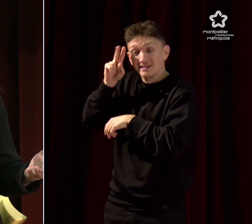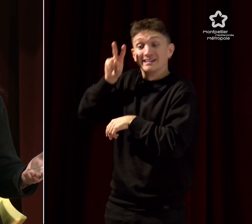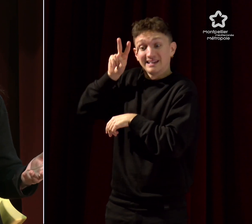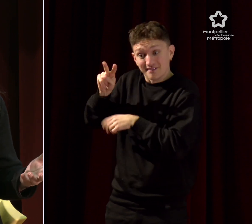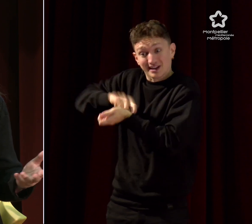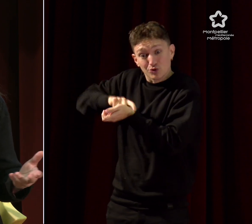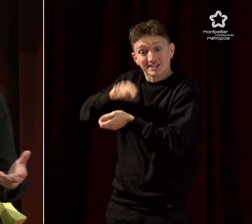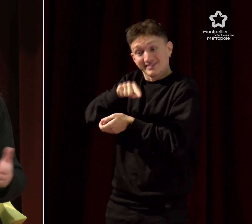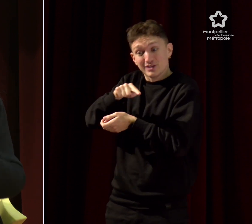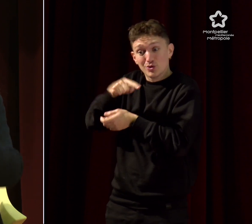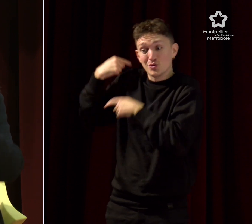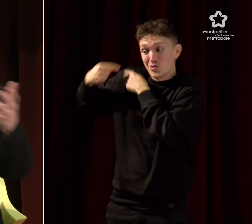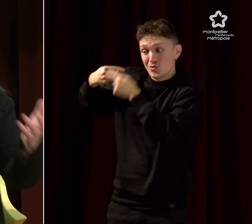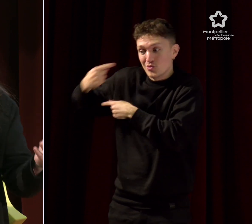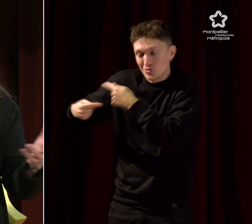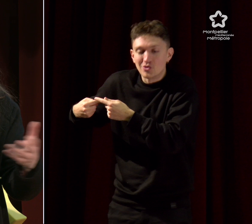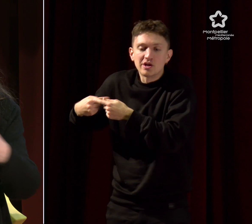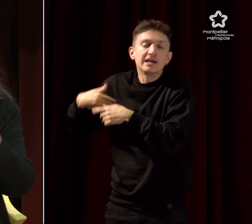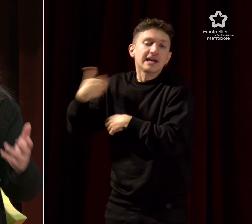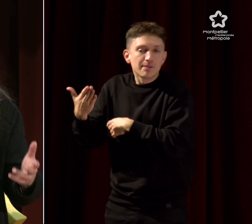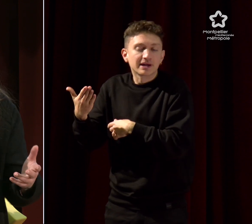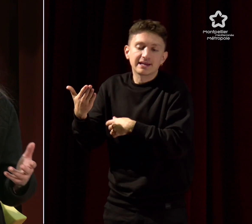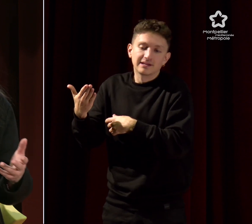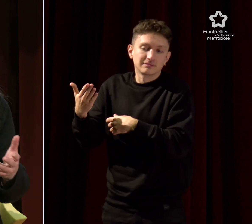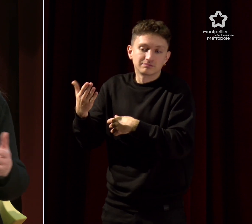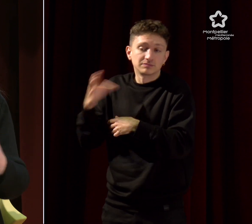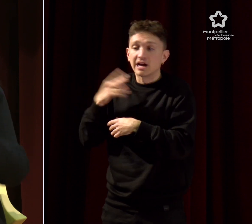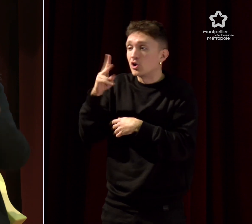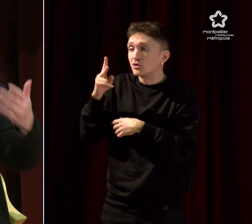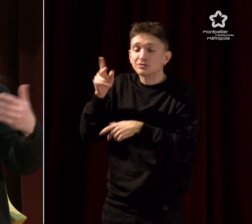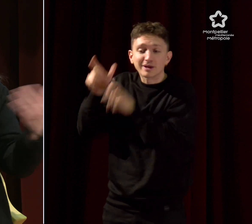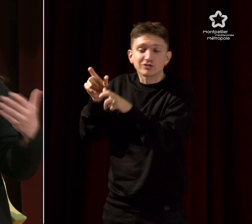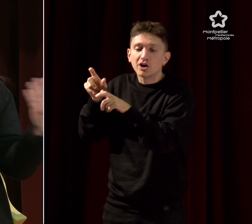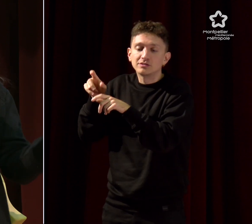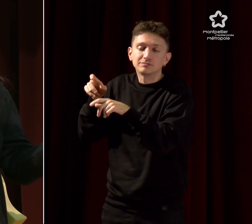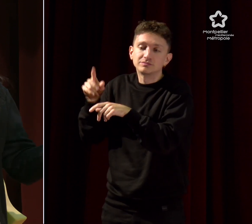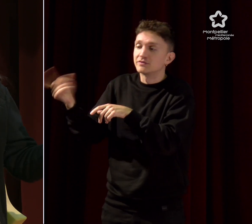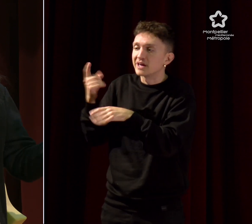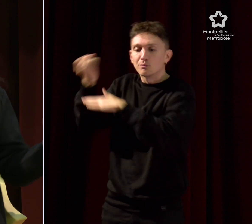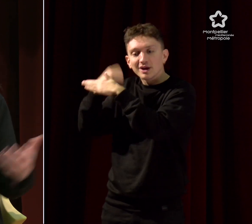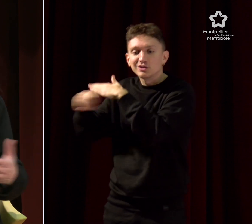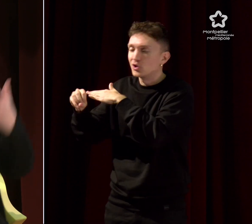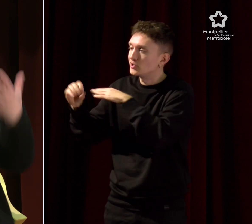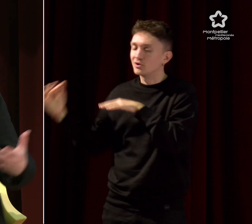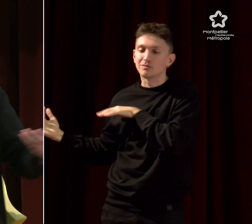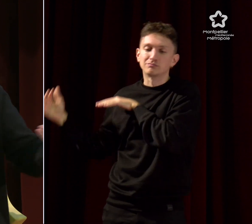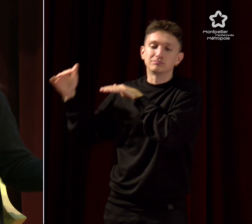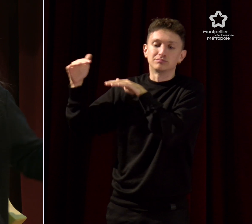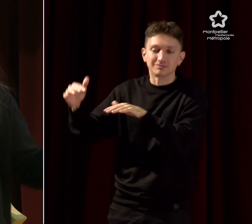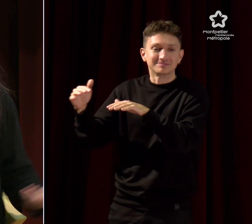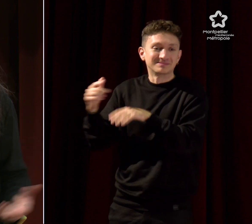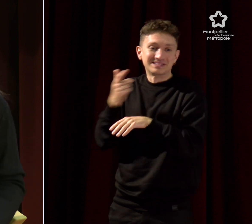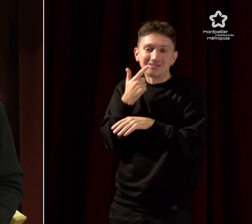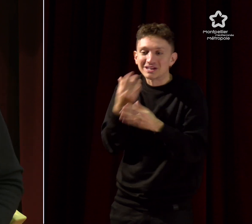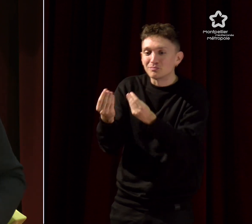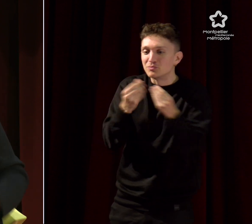l'arrivée effectivement des agriculteurs du Moyen-Orient, mais qui n'auraient pas touché les Basques, quoi. Les Basques c'était les